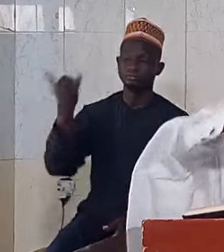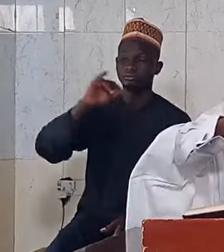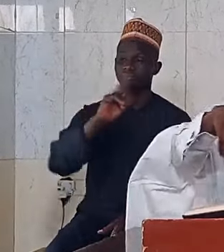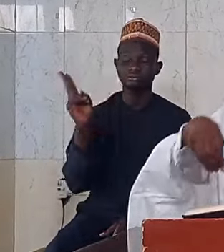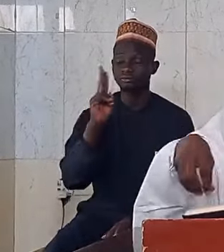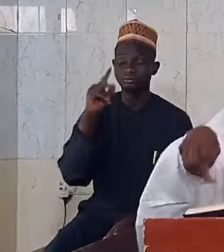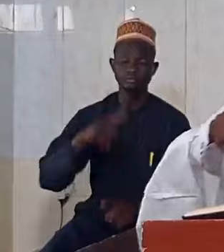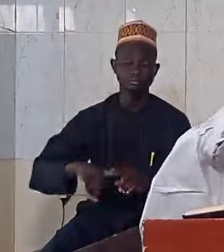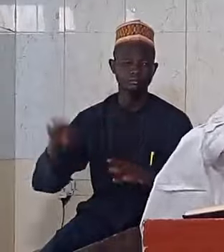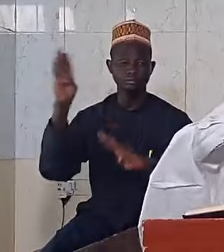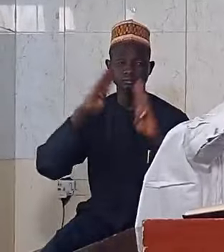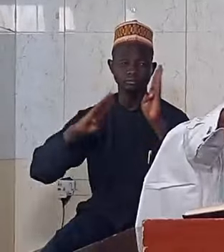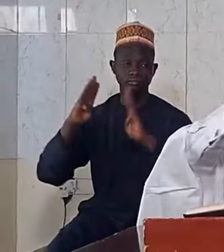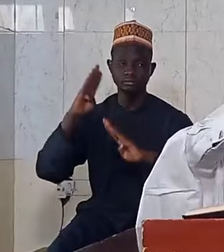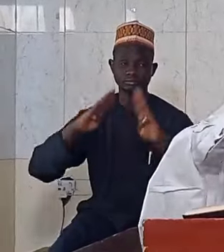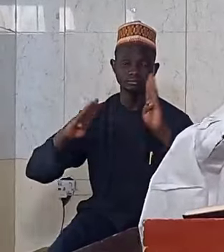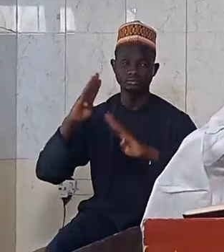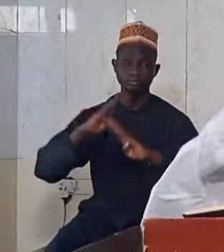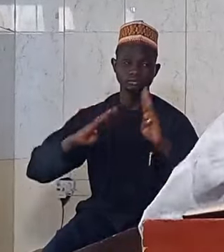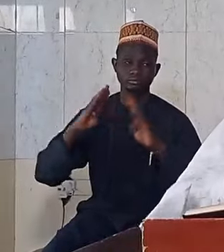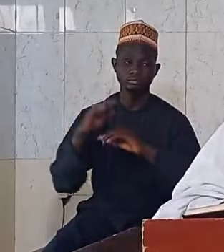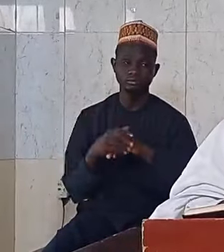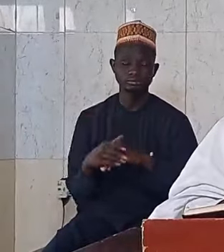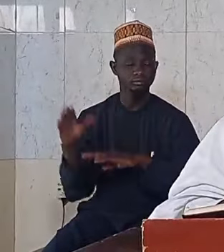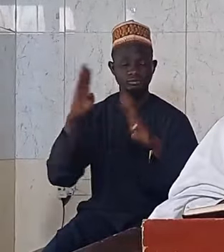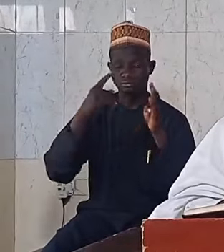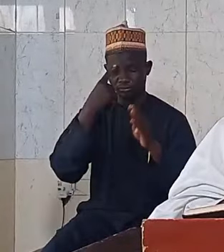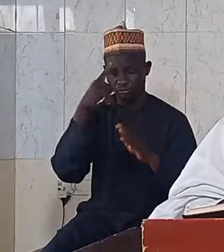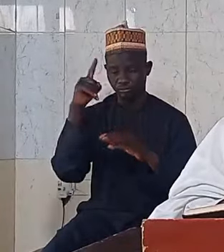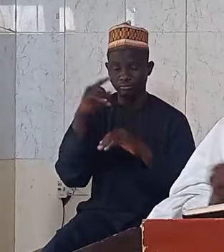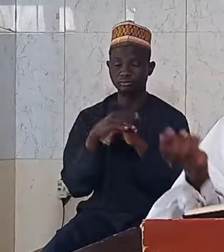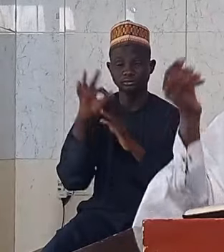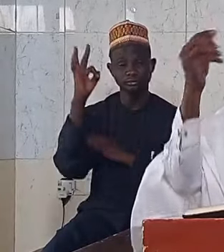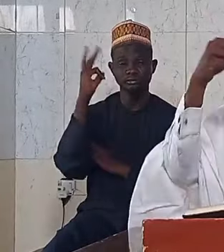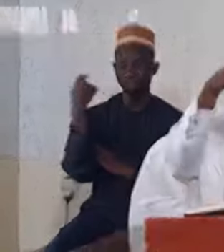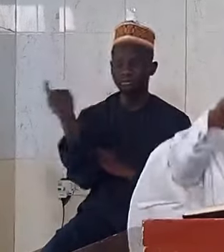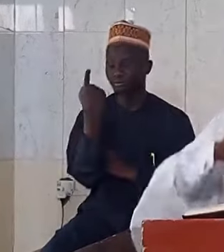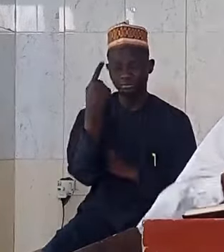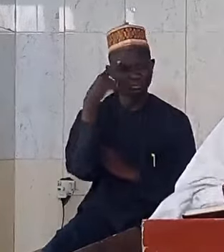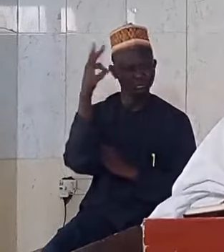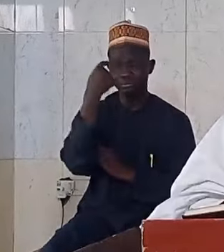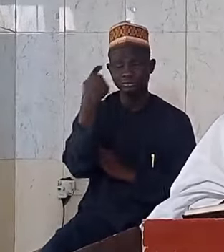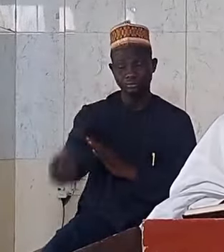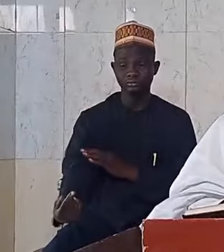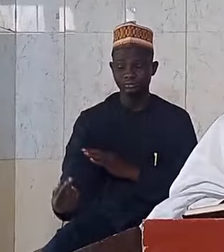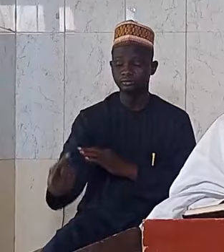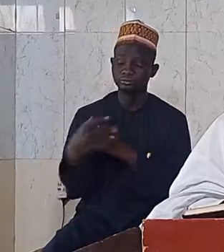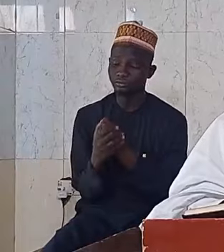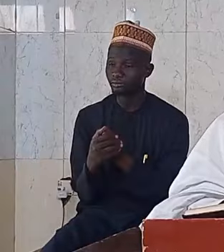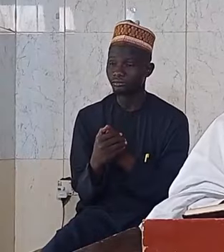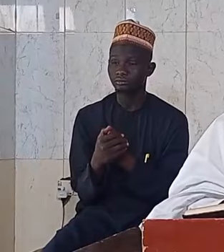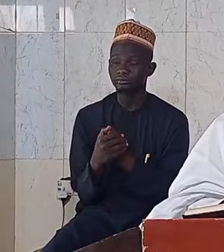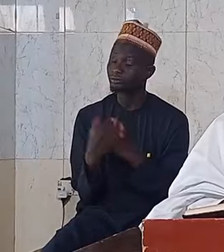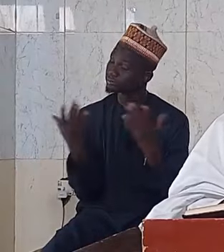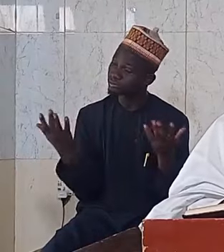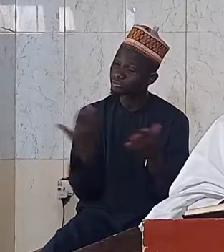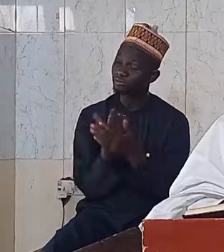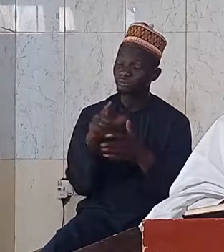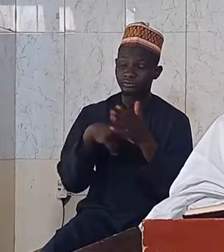yuqatiluna wannan shine jumlar jawabu jumlar khabar yawa yuqatiluna fi sabilillahi su masu